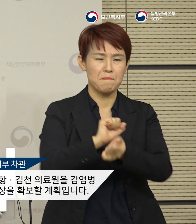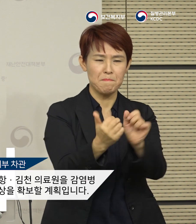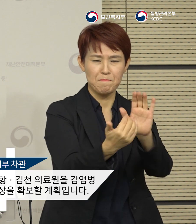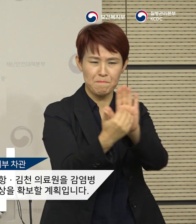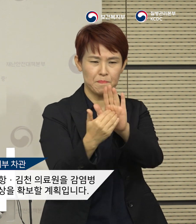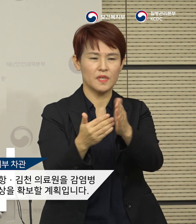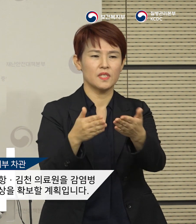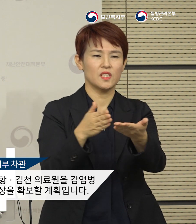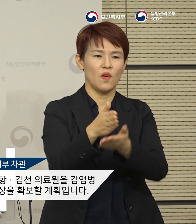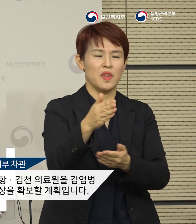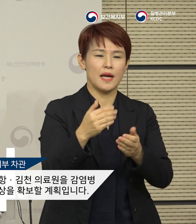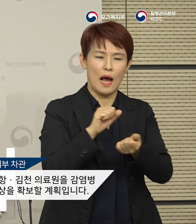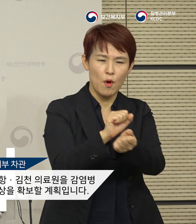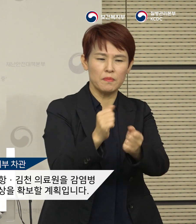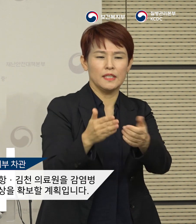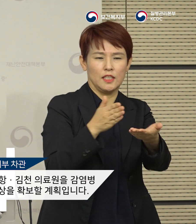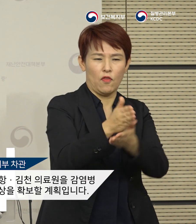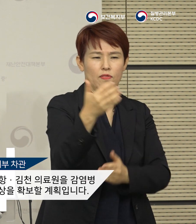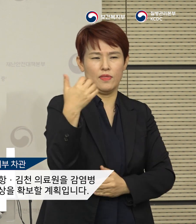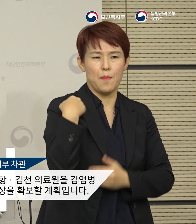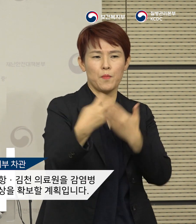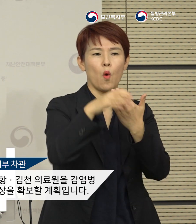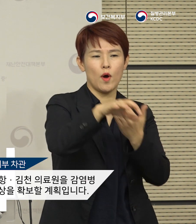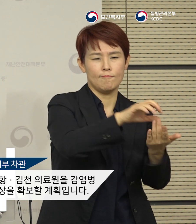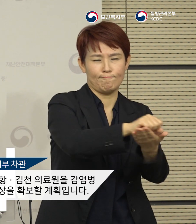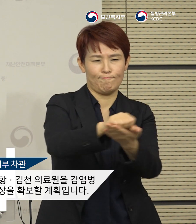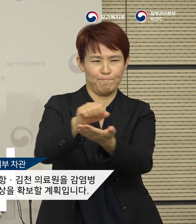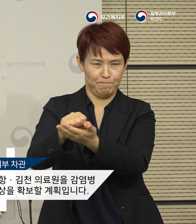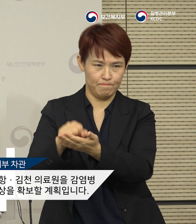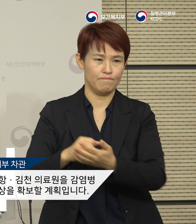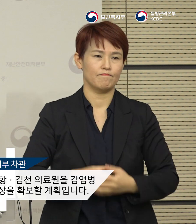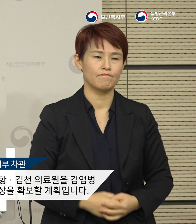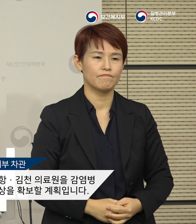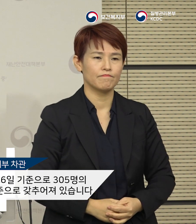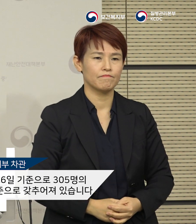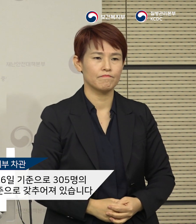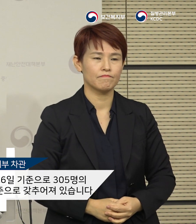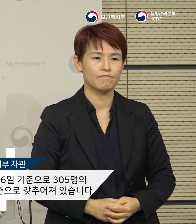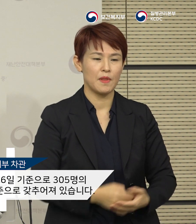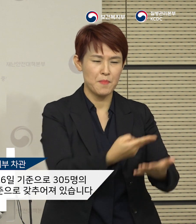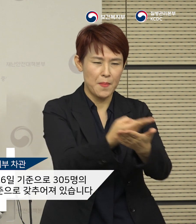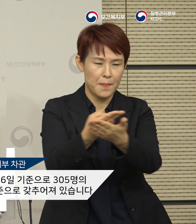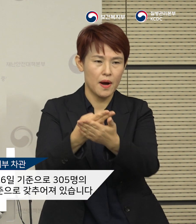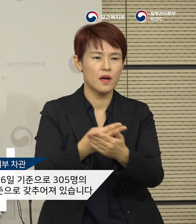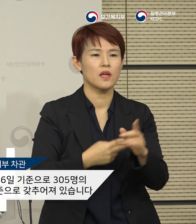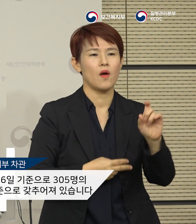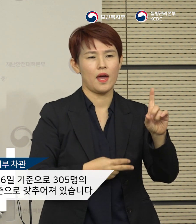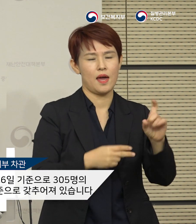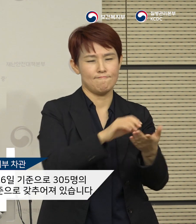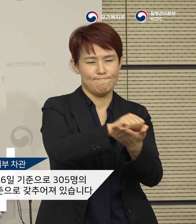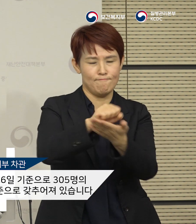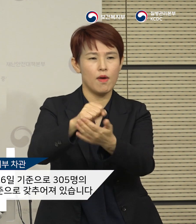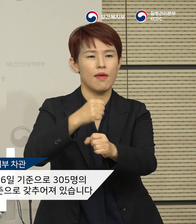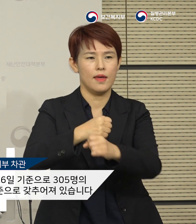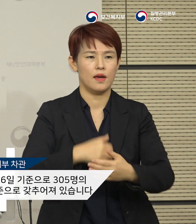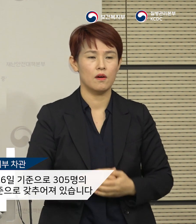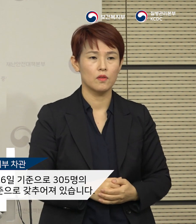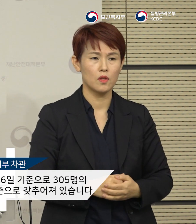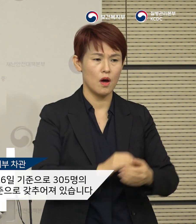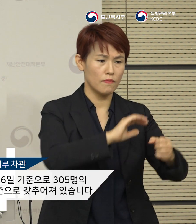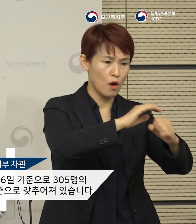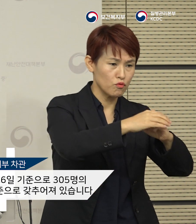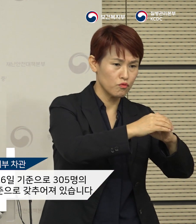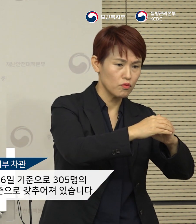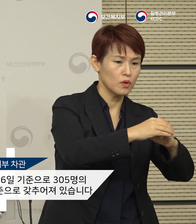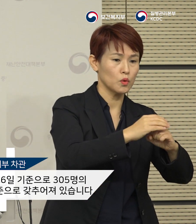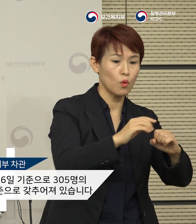말까지 총 811개 병상을 확보할 계획입니다. 경북 지역은 대구 다음으로 확진 환자가